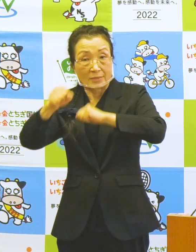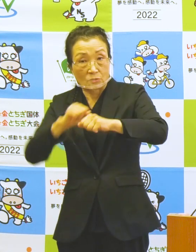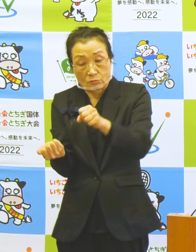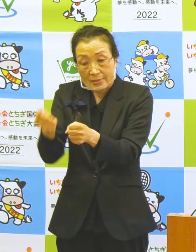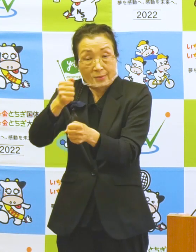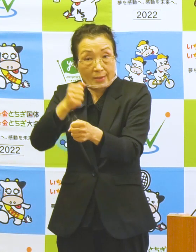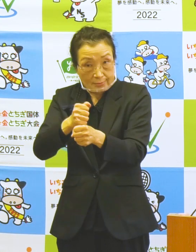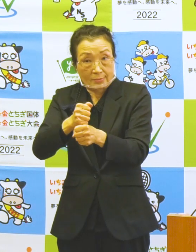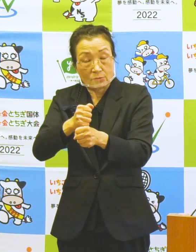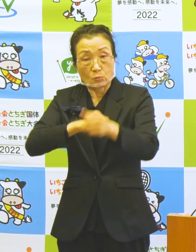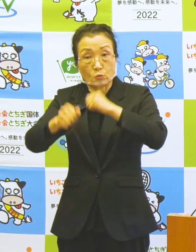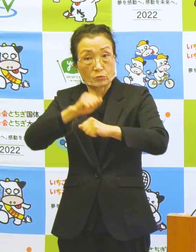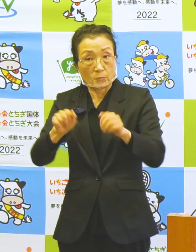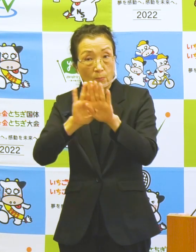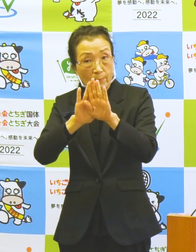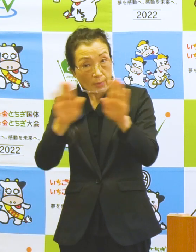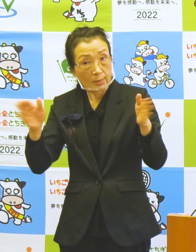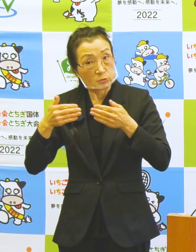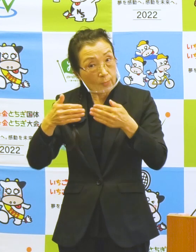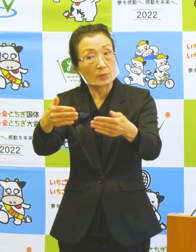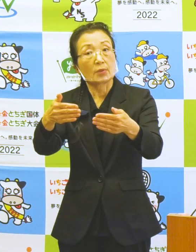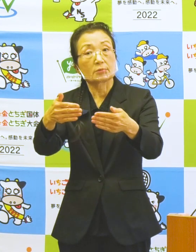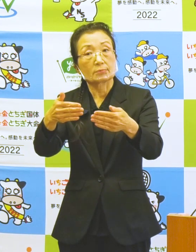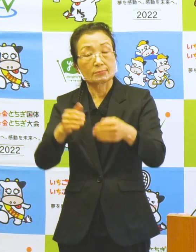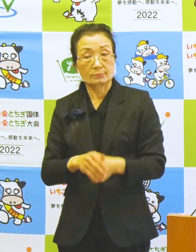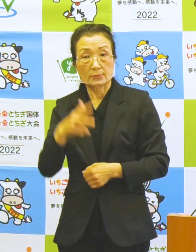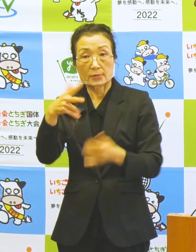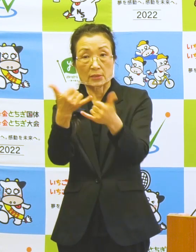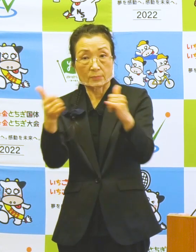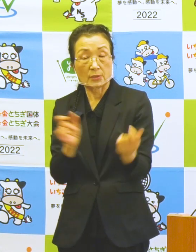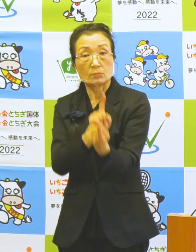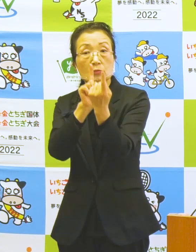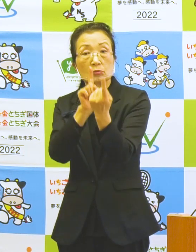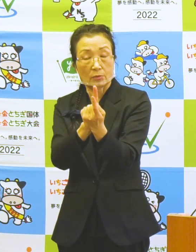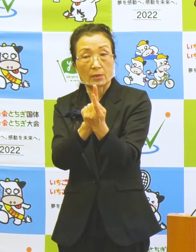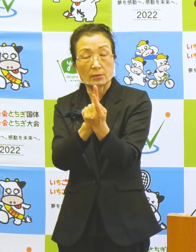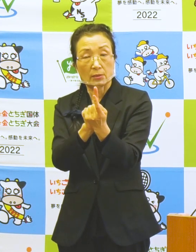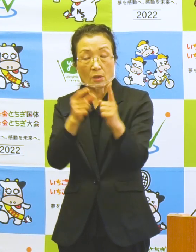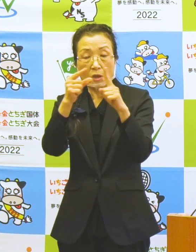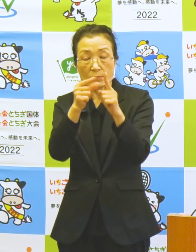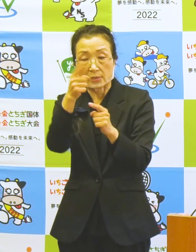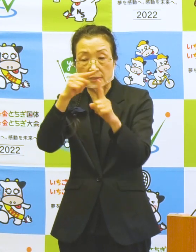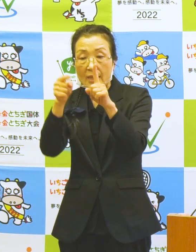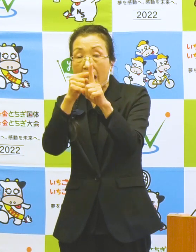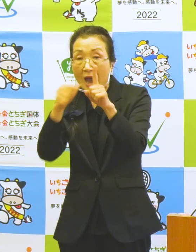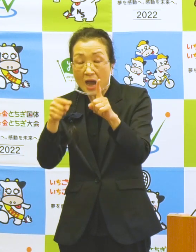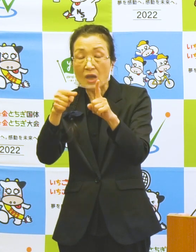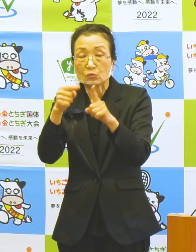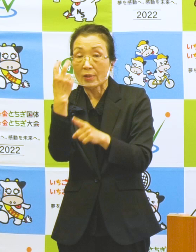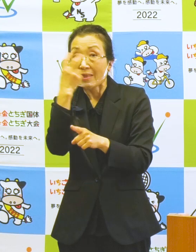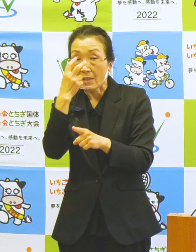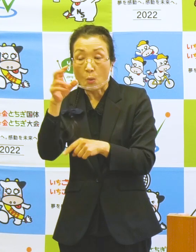を進めております。市民向け格安 PCR 検査も1000円